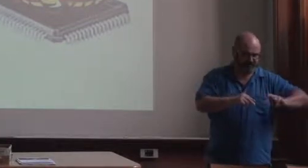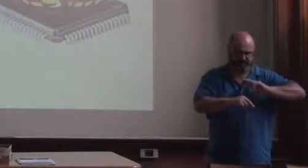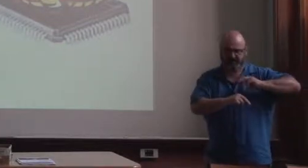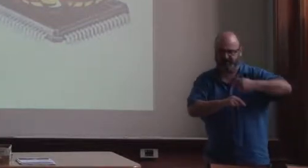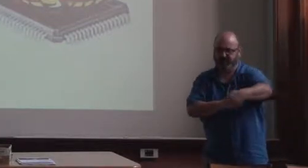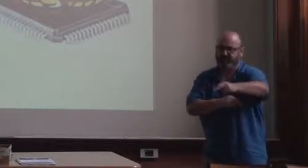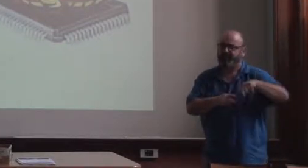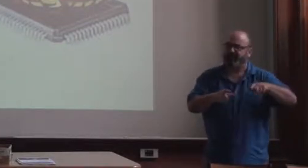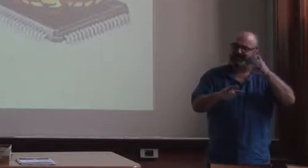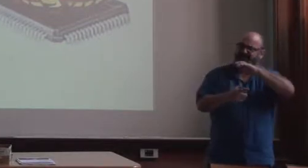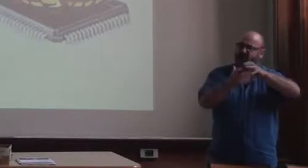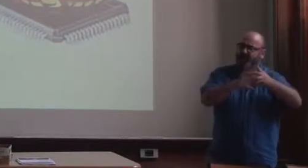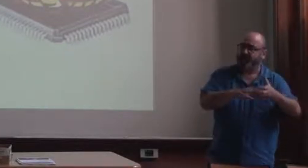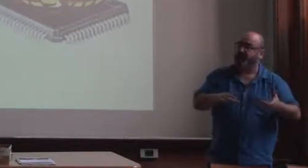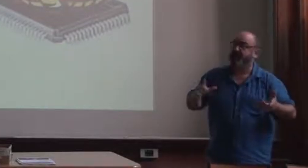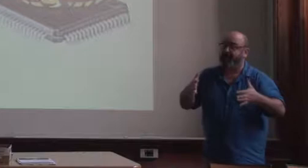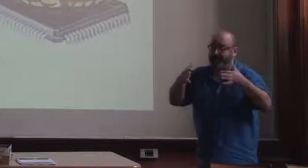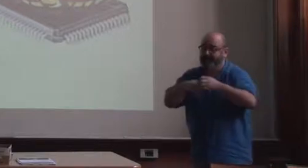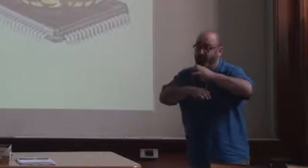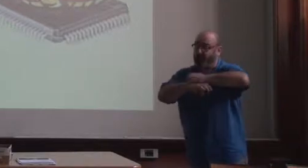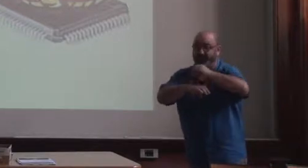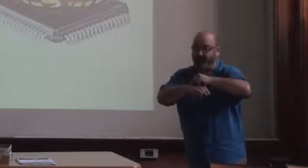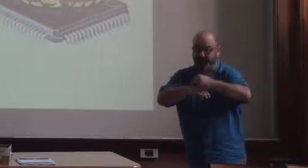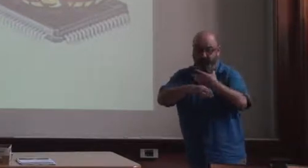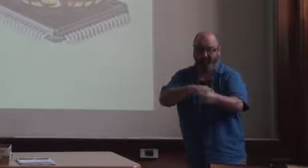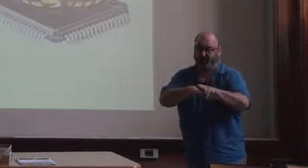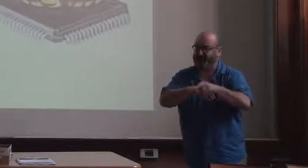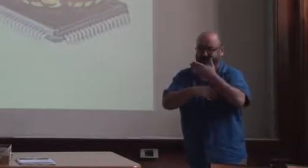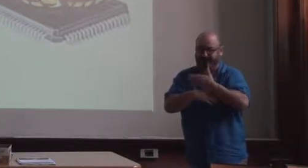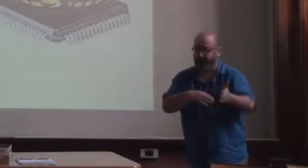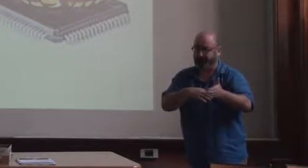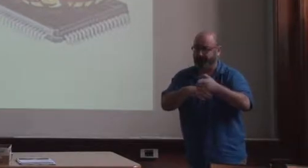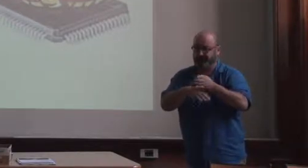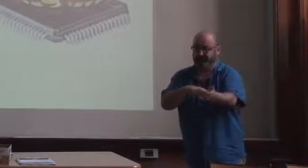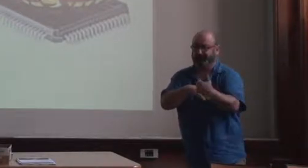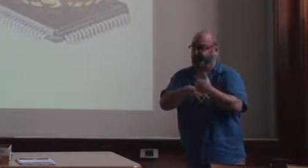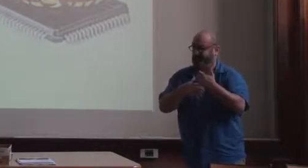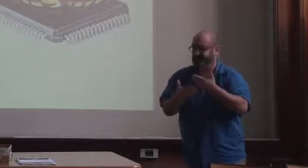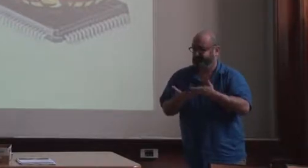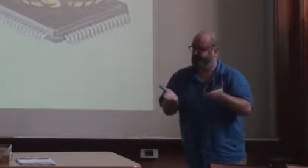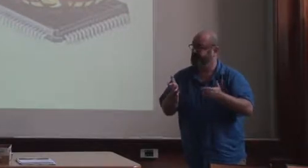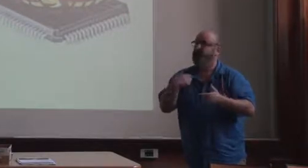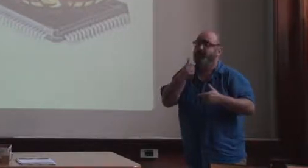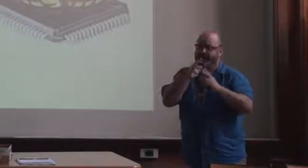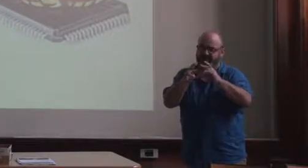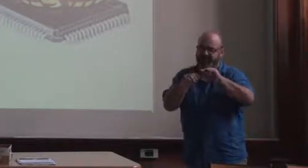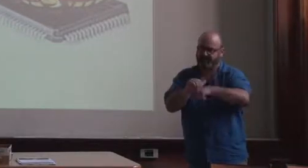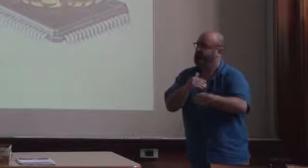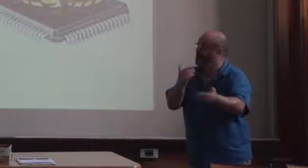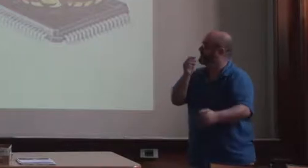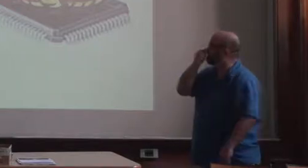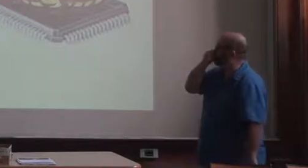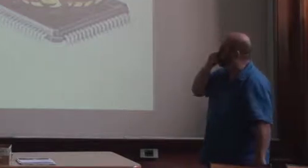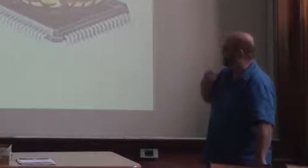comprendre en tant que tels. Alors, dans un microcontrôleur, vous avez des entrées-sorties beaucoup plus simples aussi. Je vais y revenir plus tard.